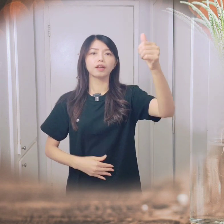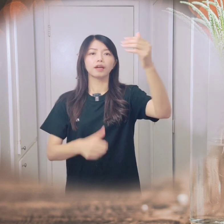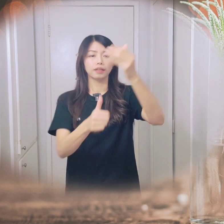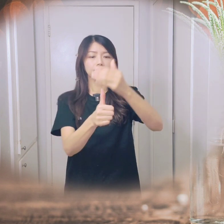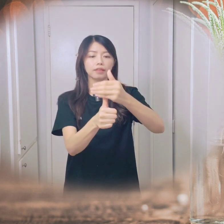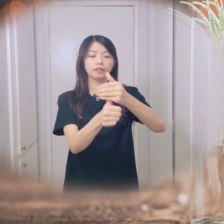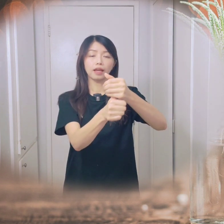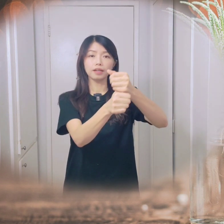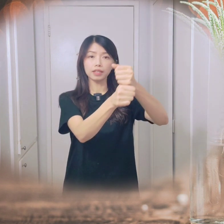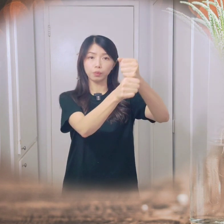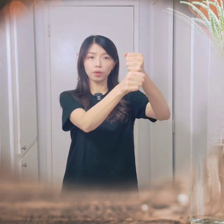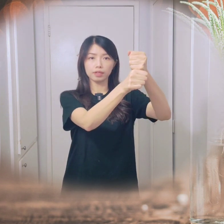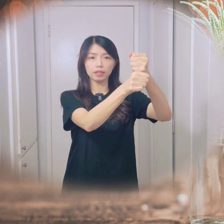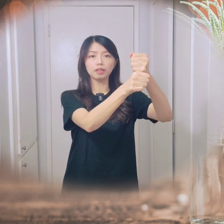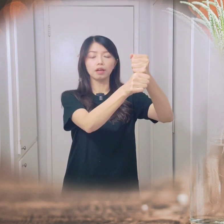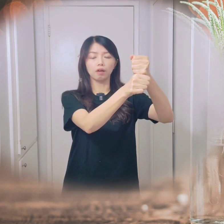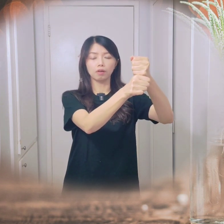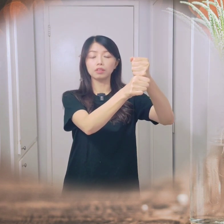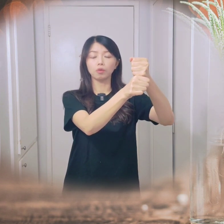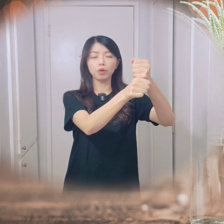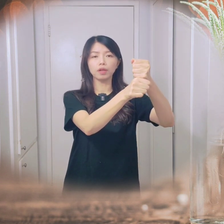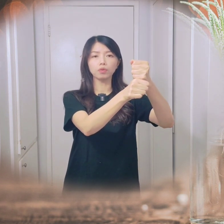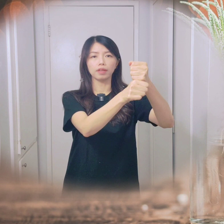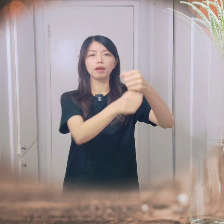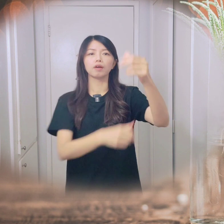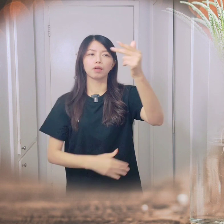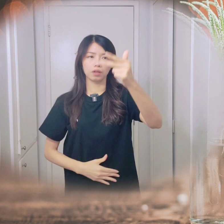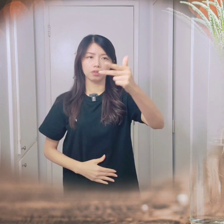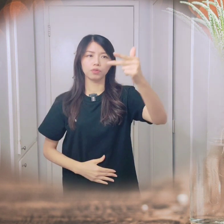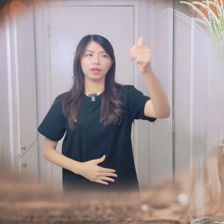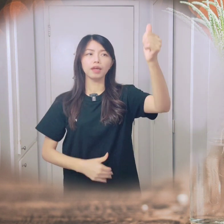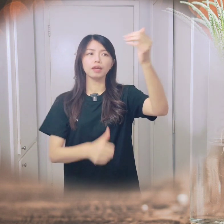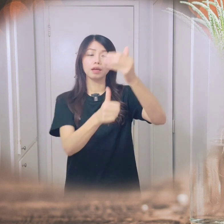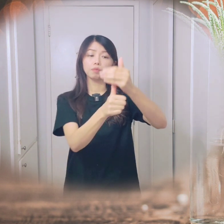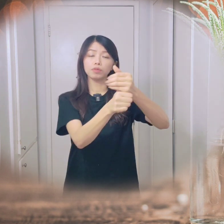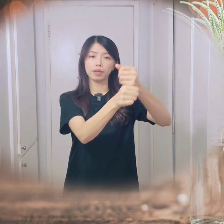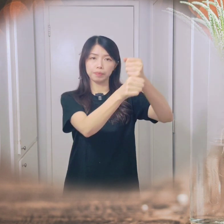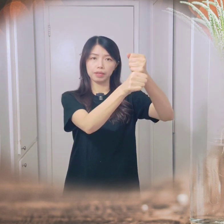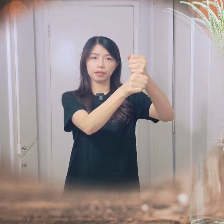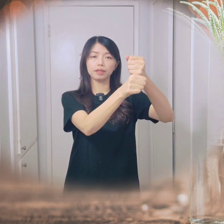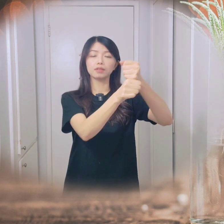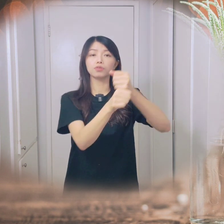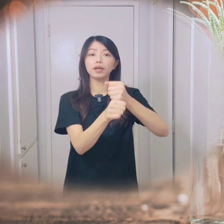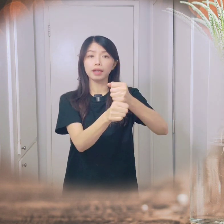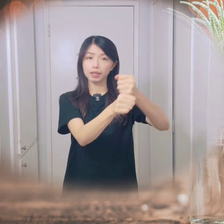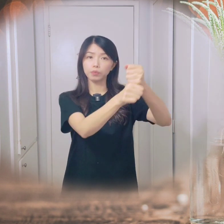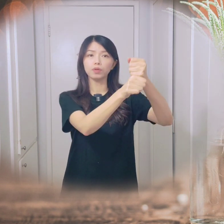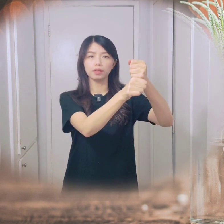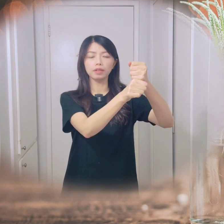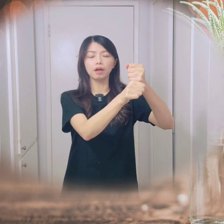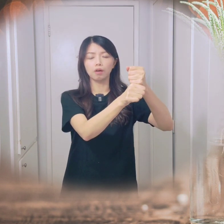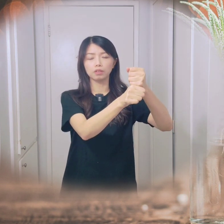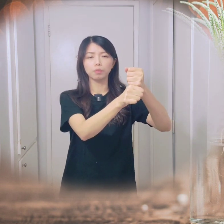주가 나를 잡고 계신 그런 표현을 해줬는데요. 주에게 붙잡힌, 주가 나를